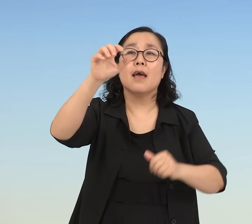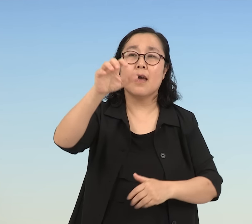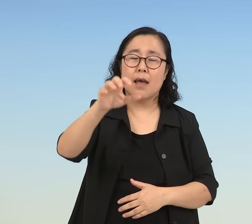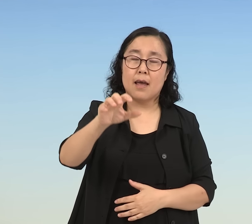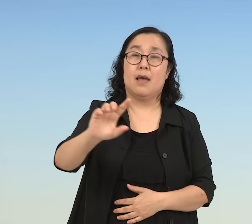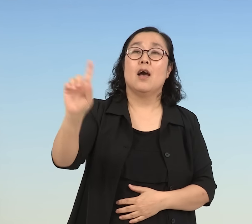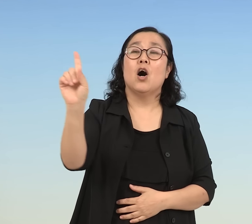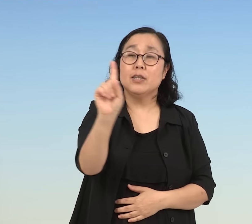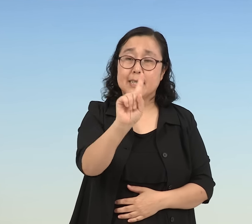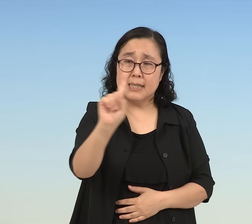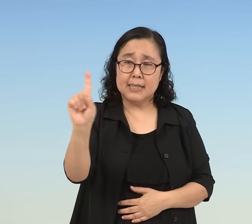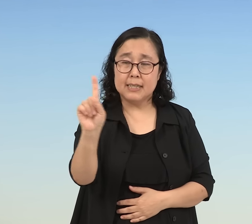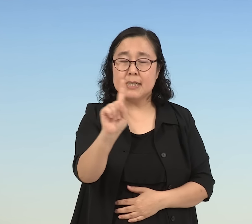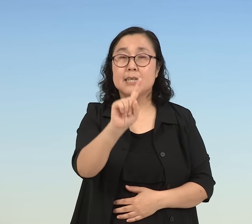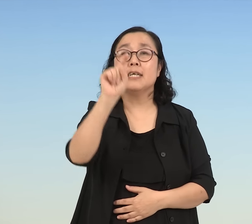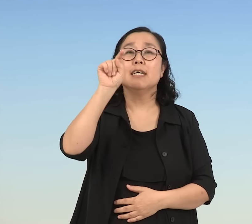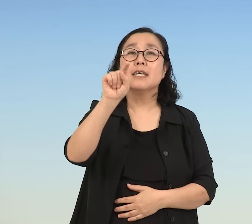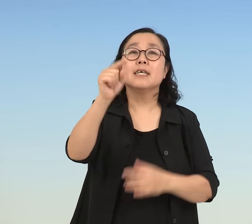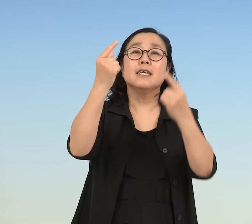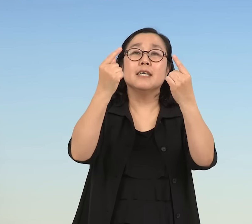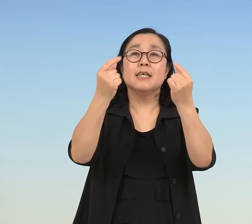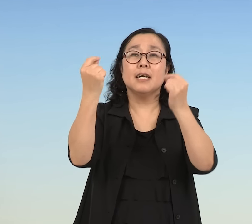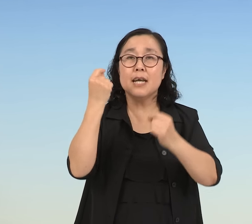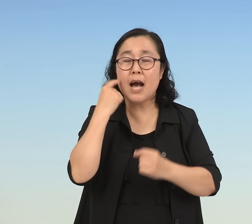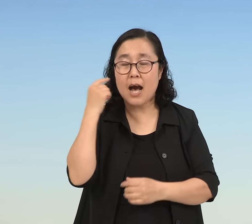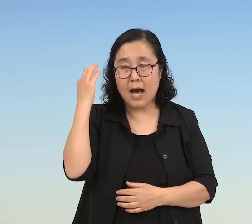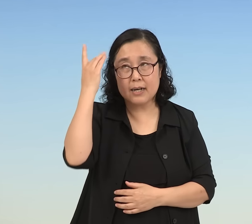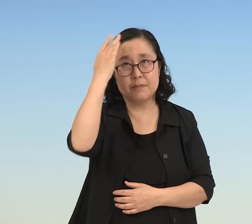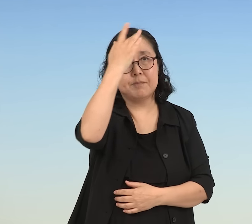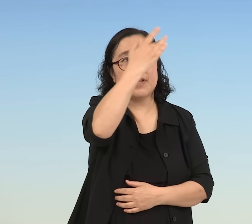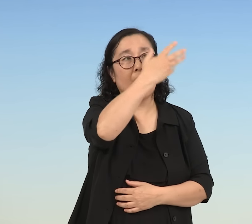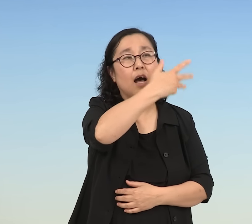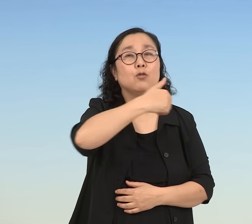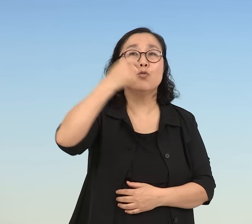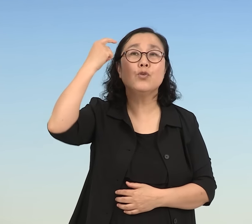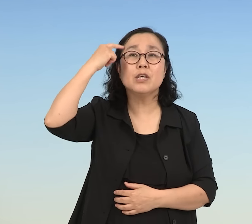어찌 그리 아름다운지요. 어찌 그리